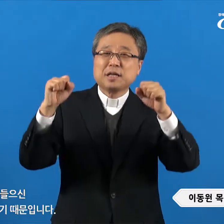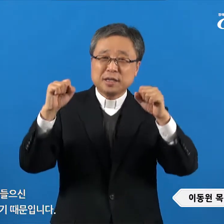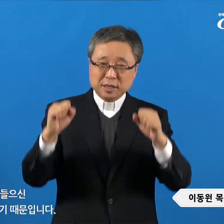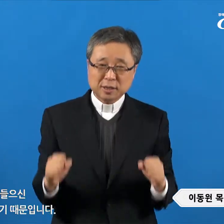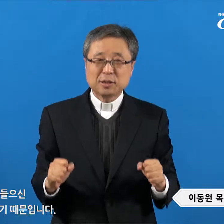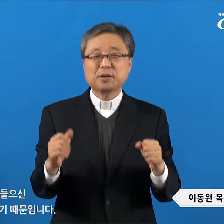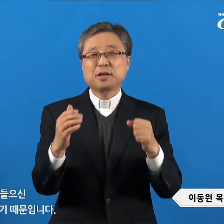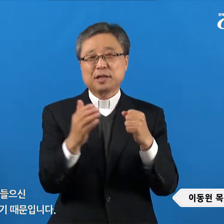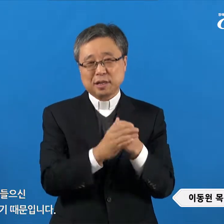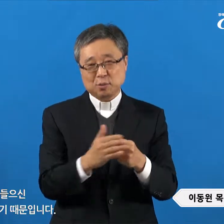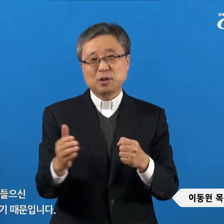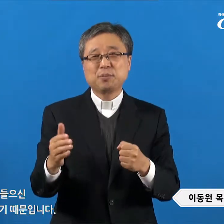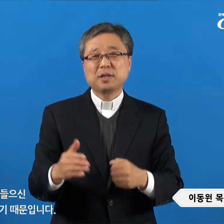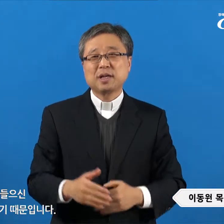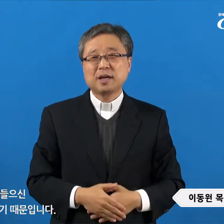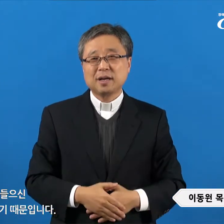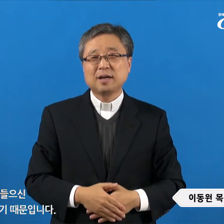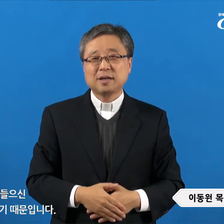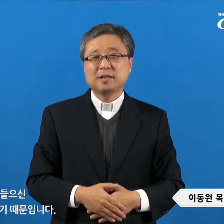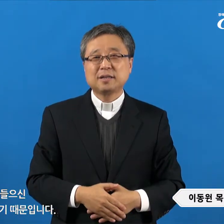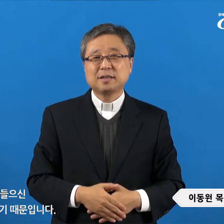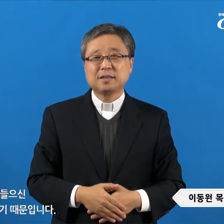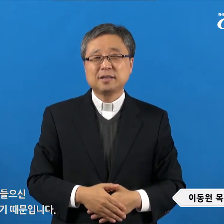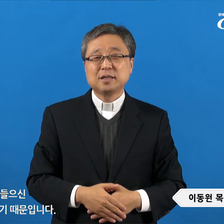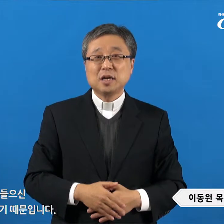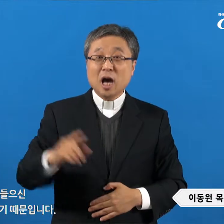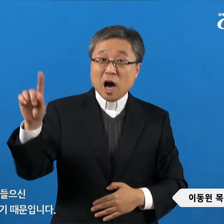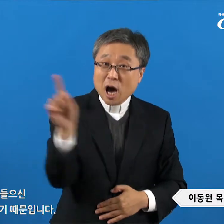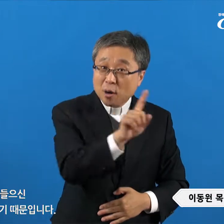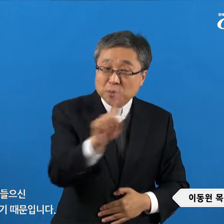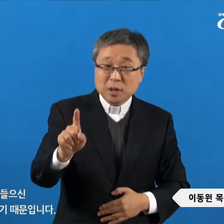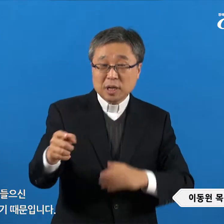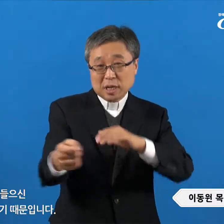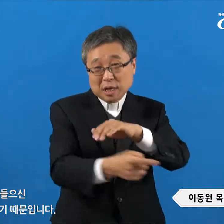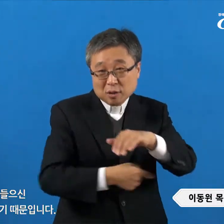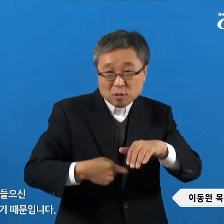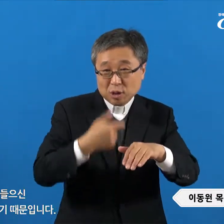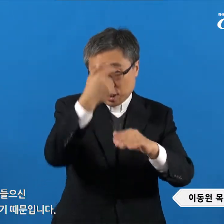계시기 때문이라는 것입니다. 아무리 이 강도가 기도를 했어도